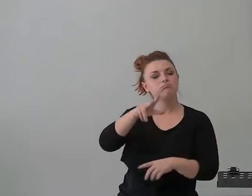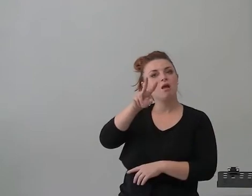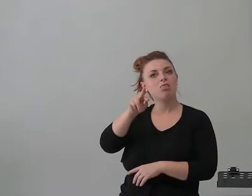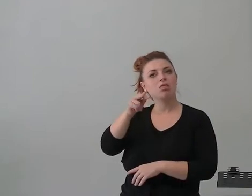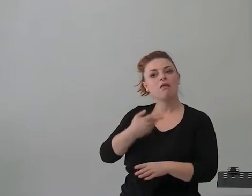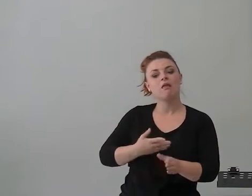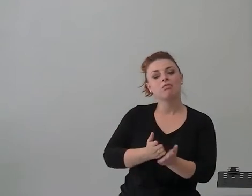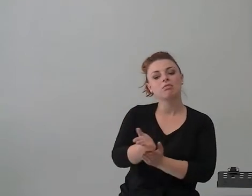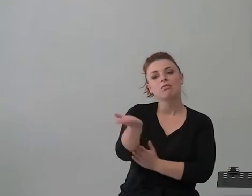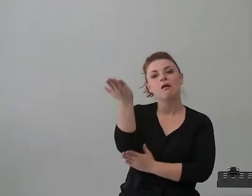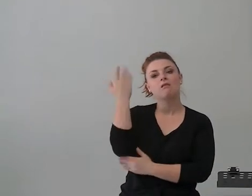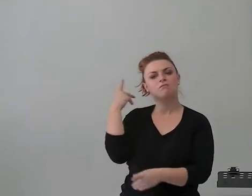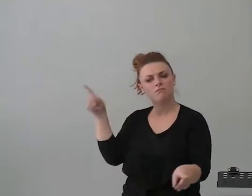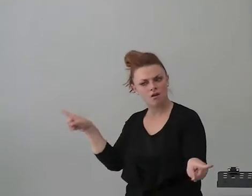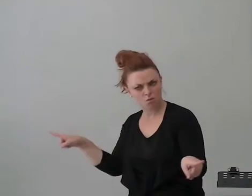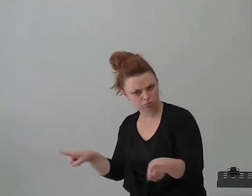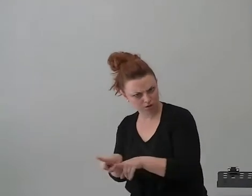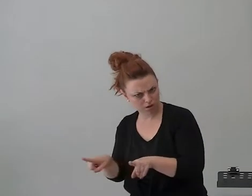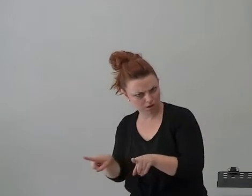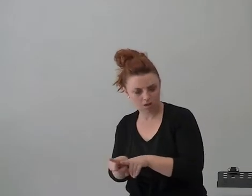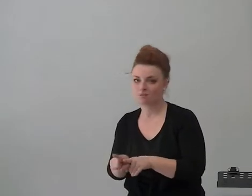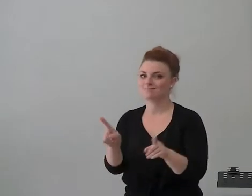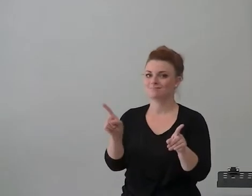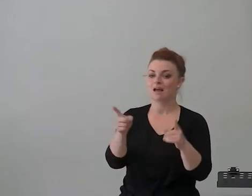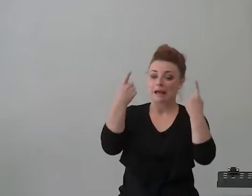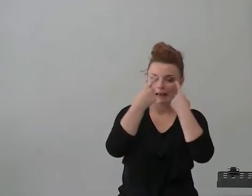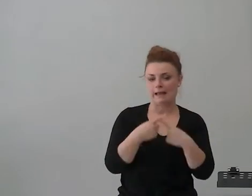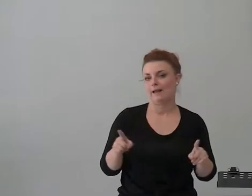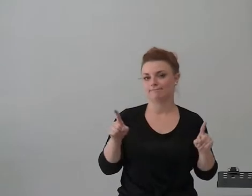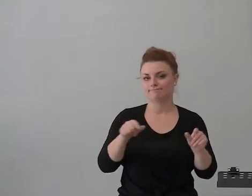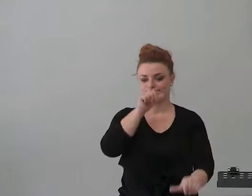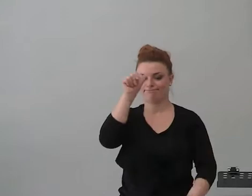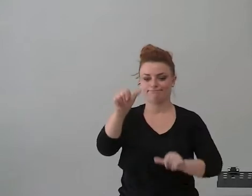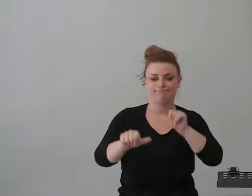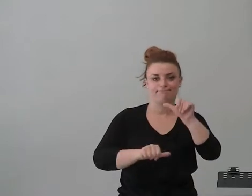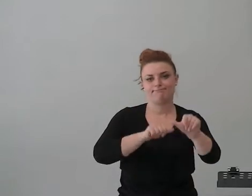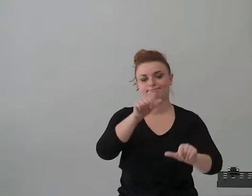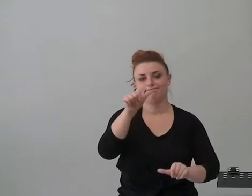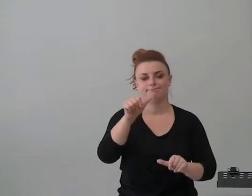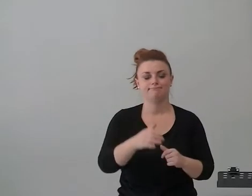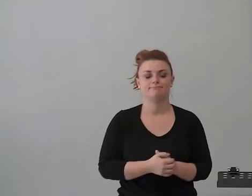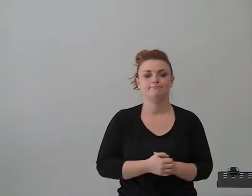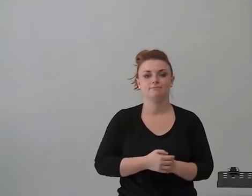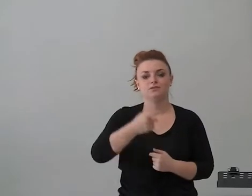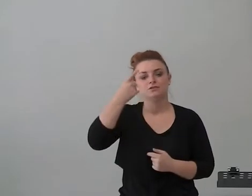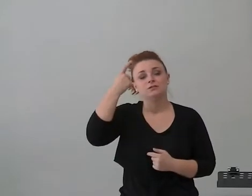qua, però spero che vedano anche una differenza nel mio comportamento, nel mio carattere.